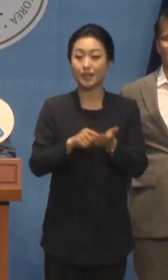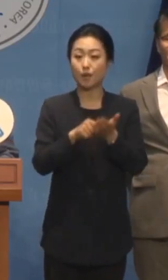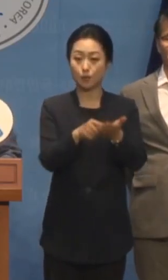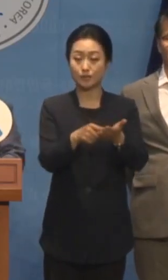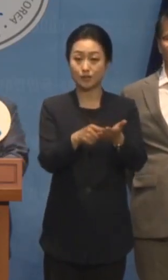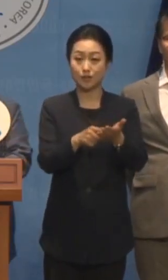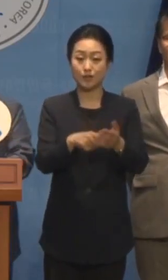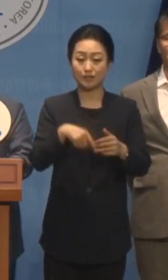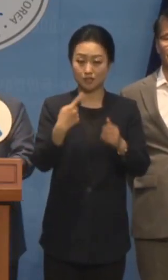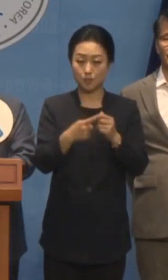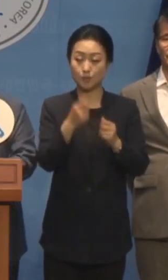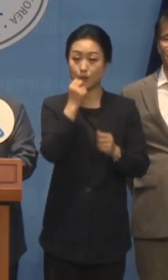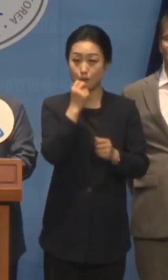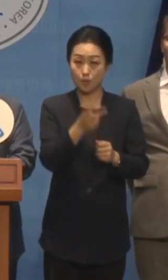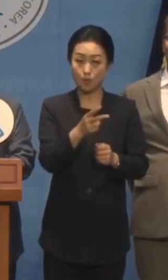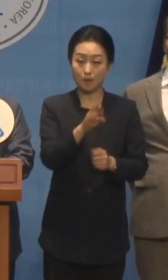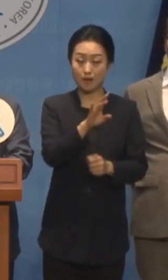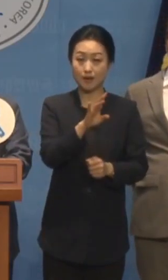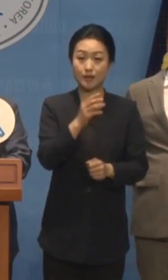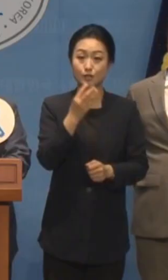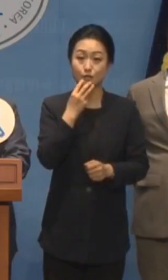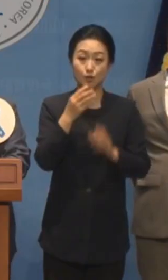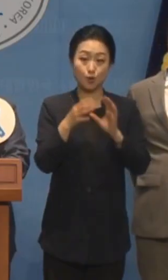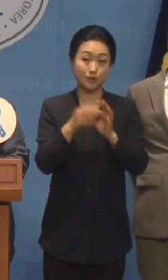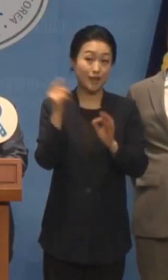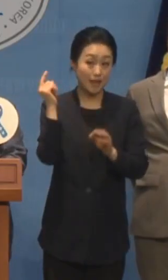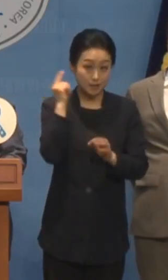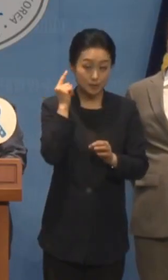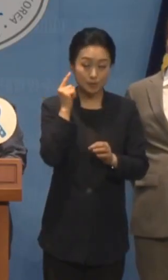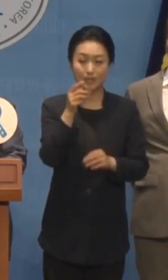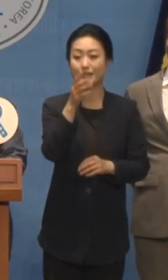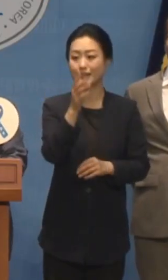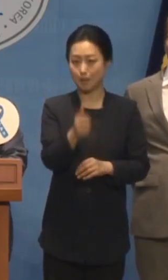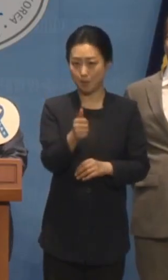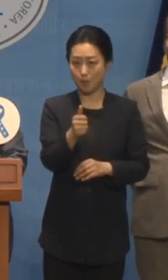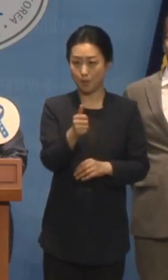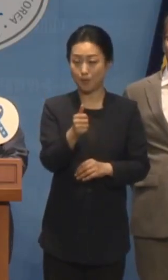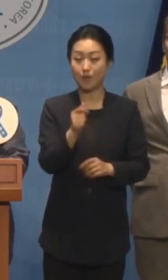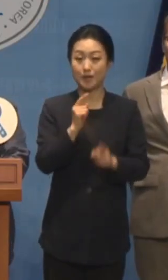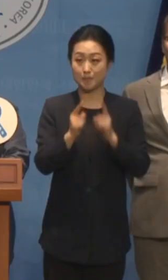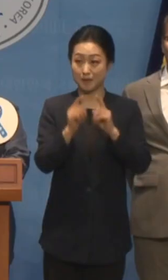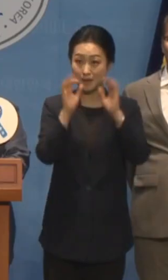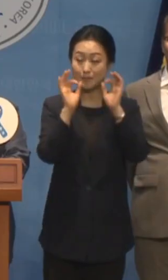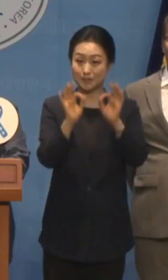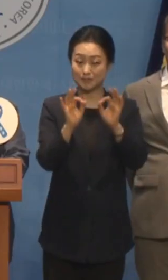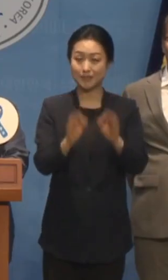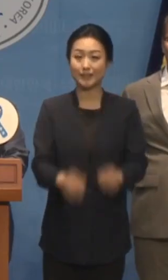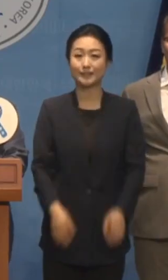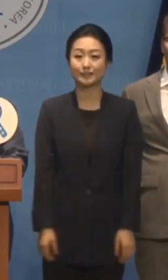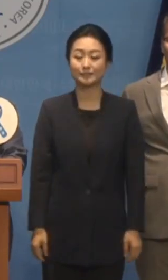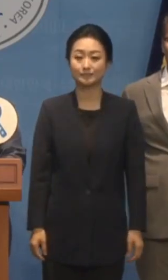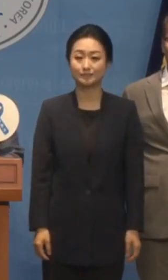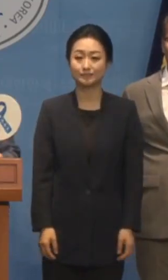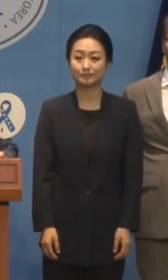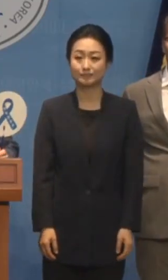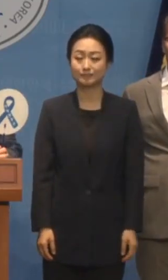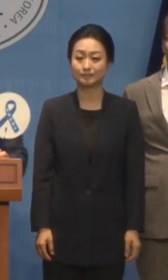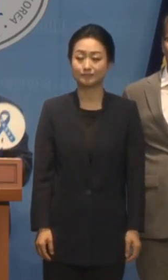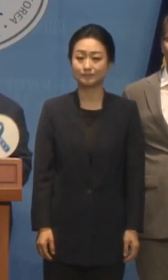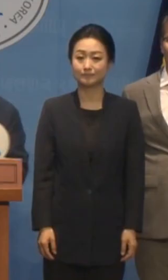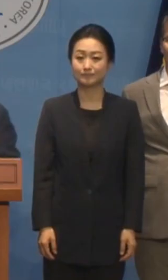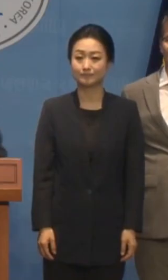번째 고발도 하셨던 서울의 백은정 대표 말씀 듣고 그다음에 최재형 목사님께서 좀 길게 설명해 주시도록 하겠습니다.